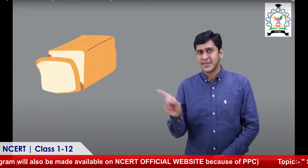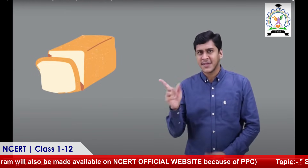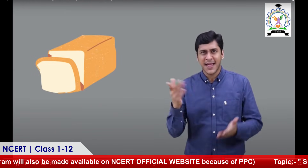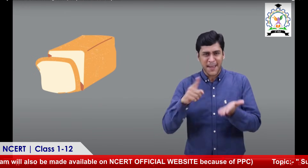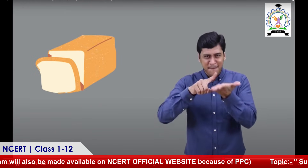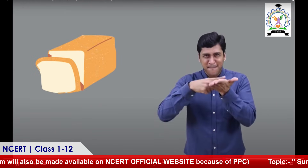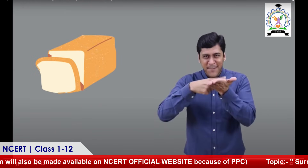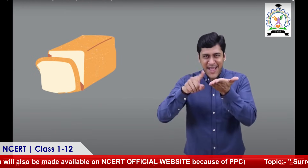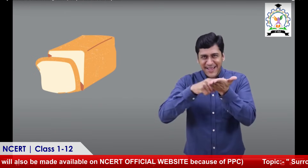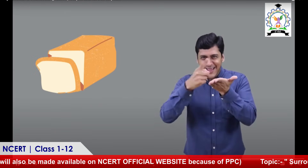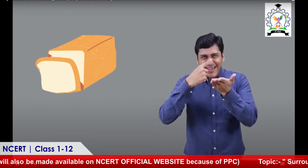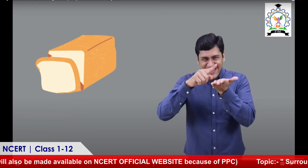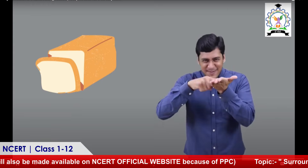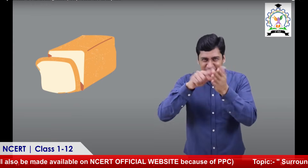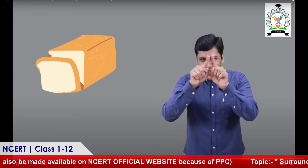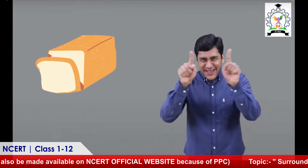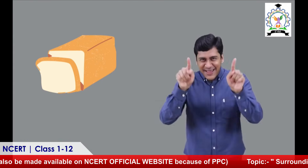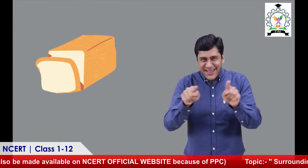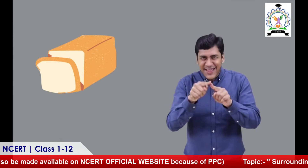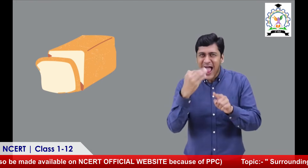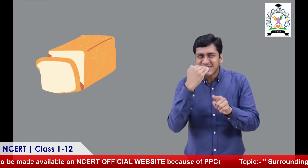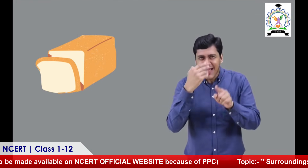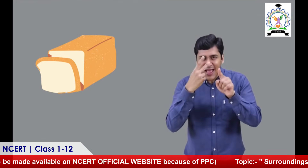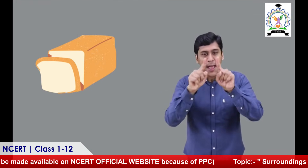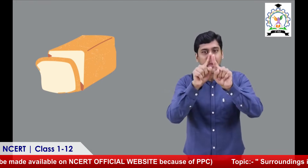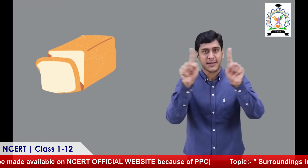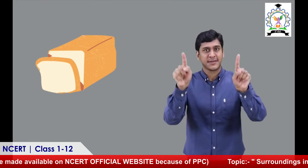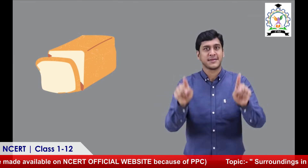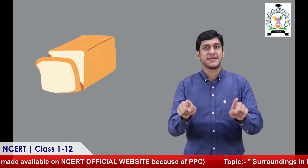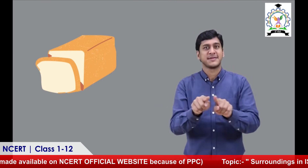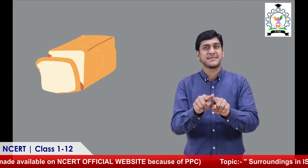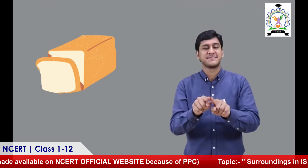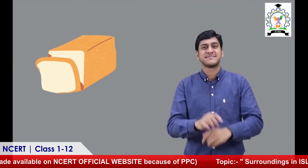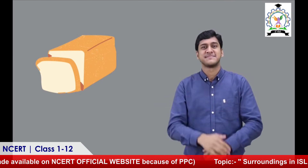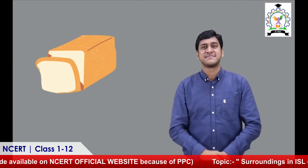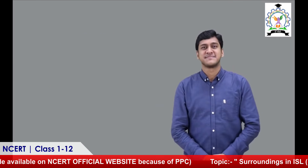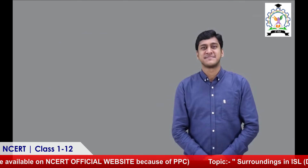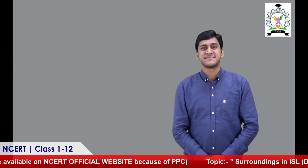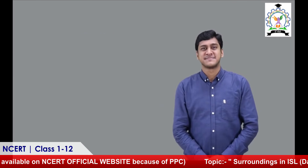ये क्या है? ब्रेड, और ये वर्गाकार की होती है।